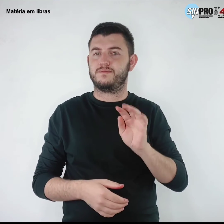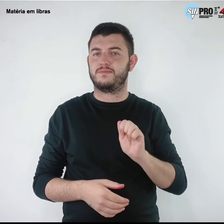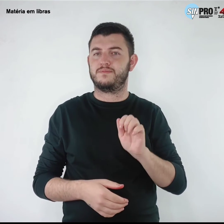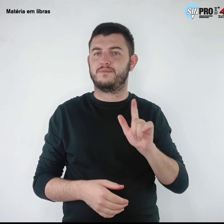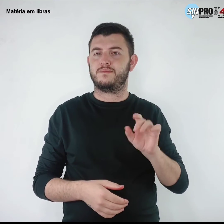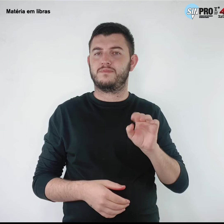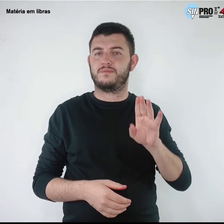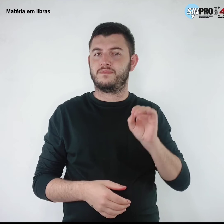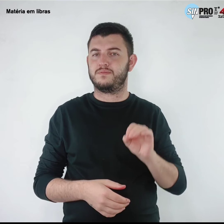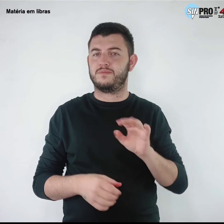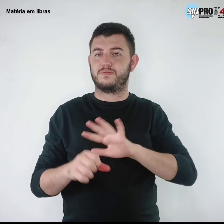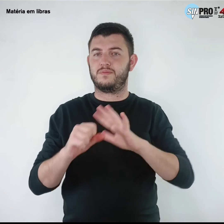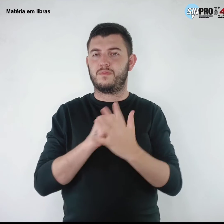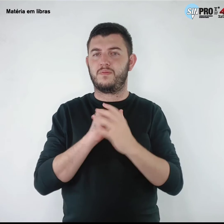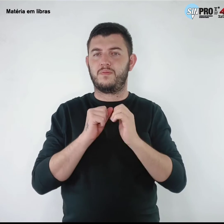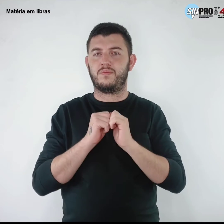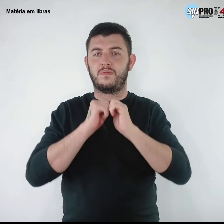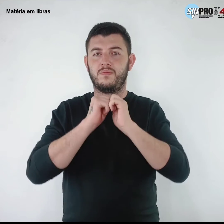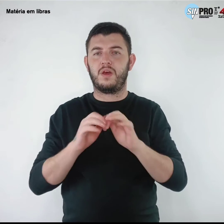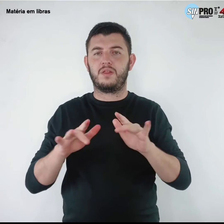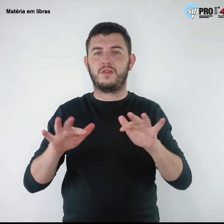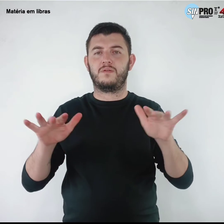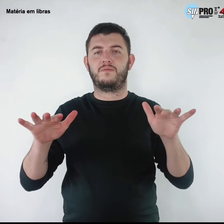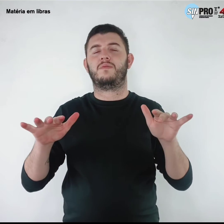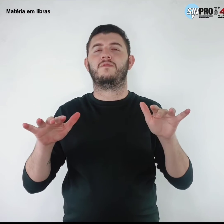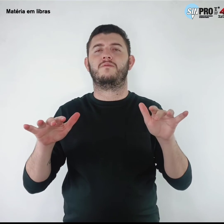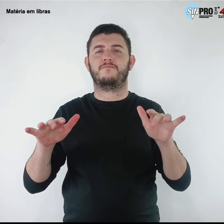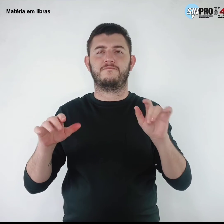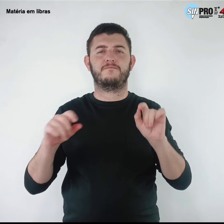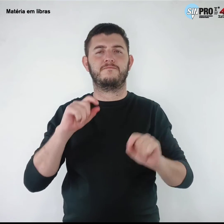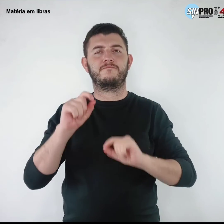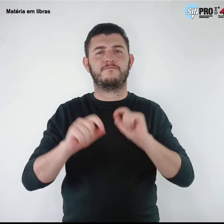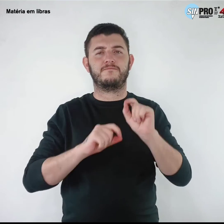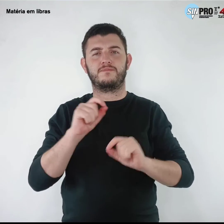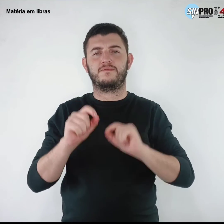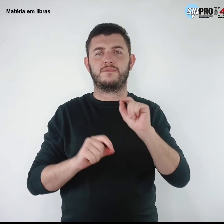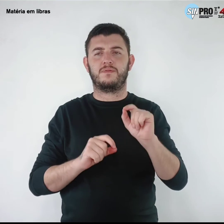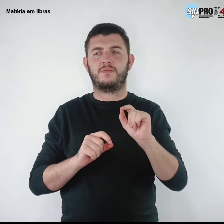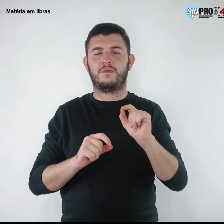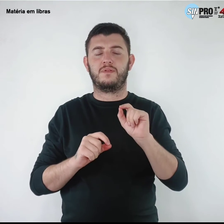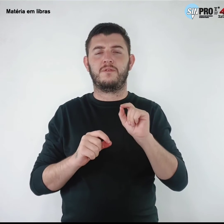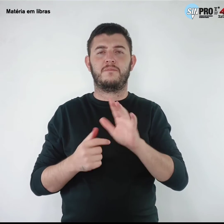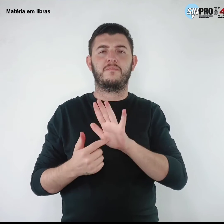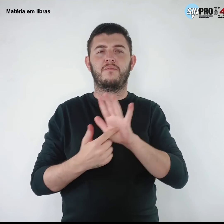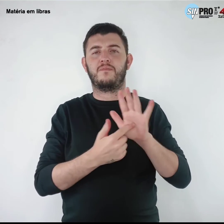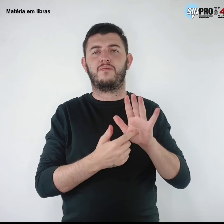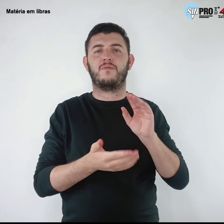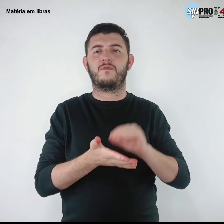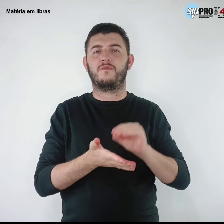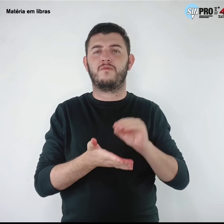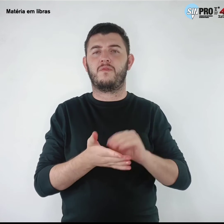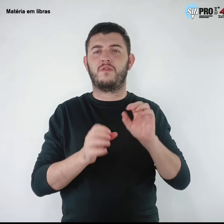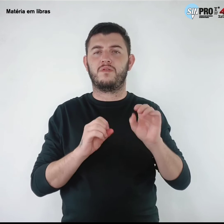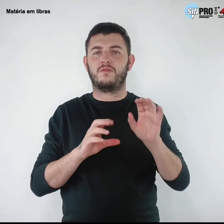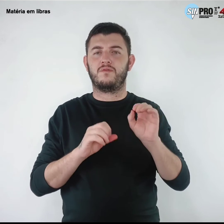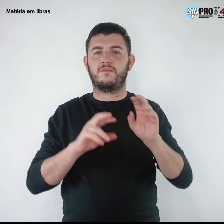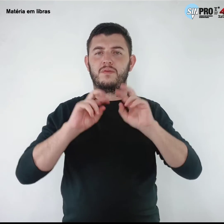Lobo, a pandemia da Covid-19 escancarou a ausência da formação sobre